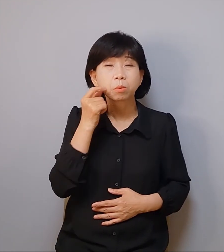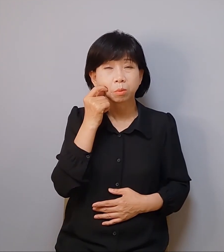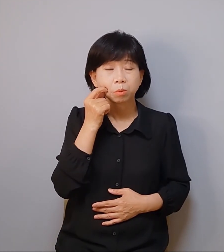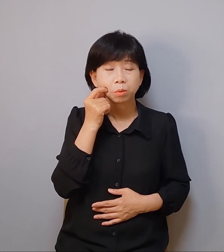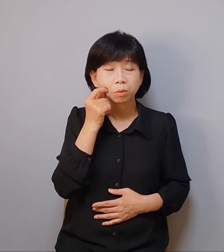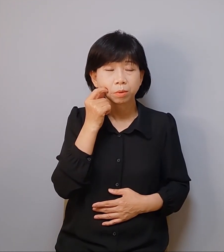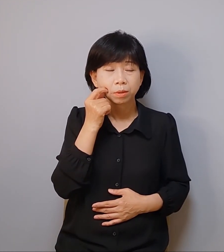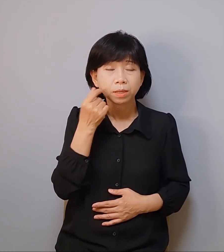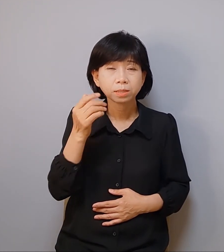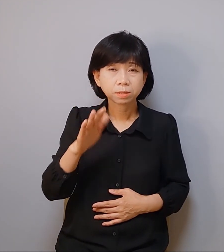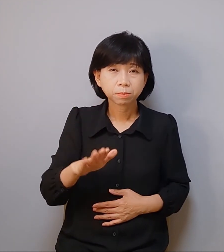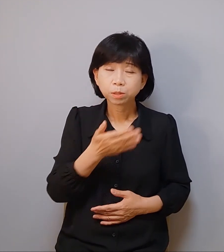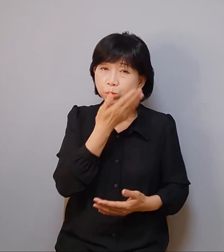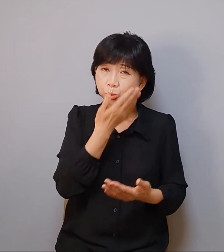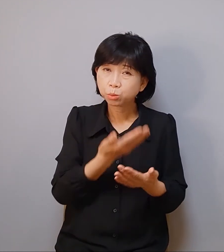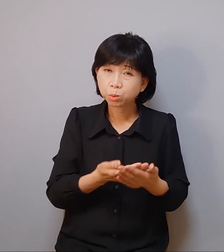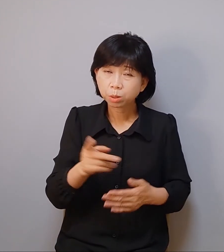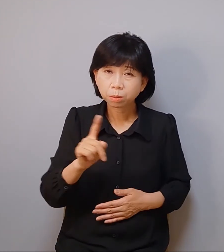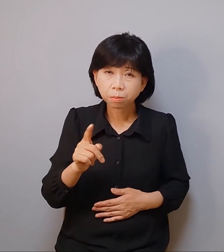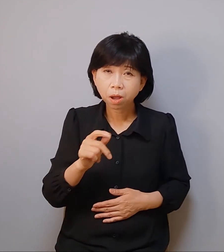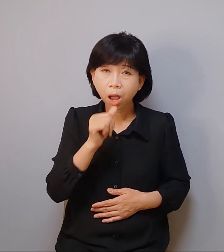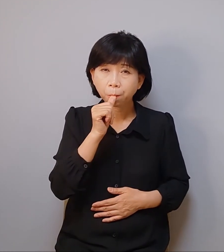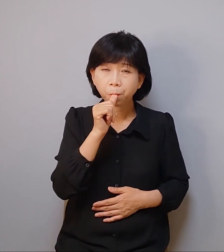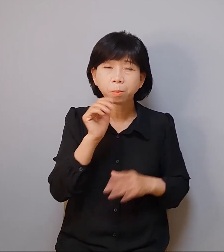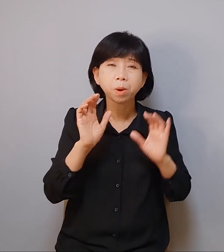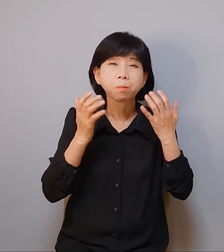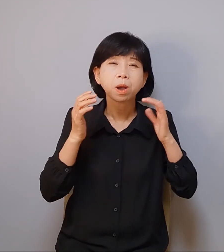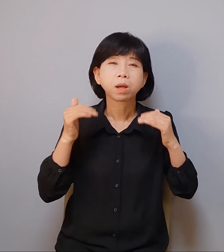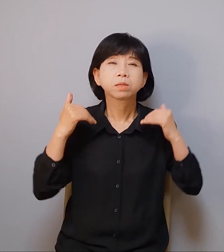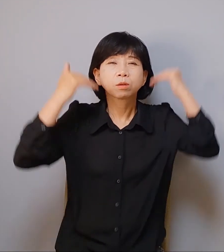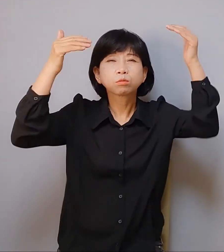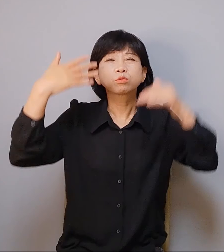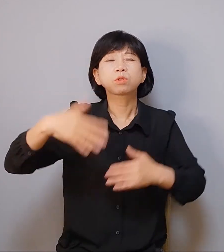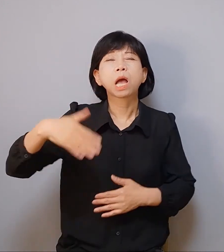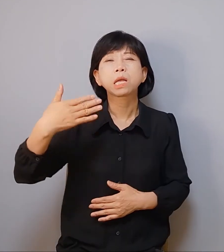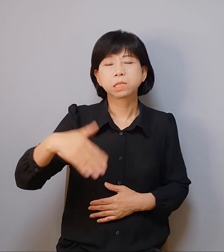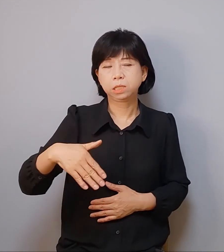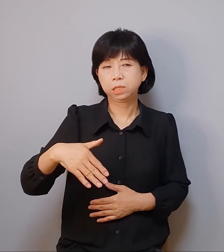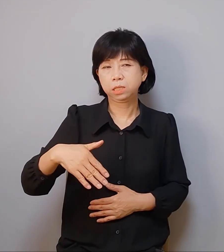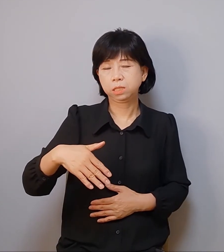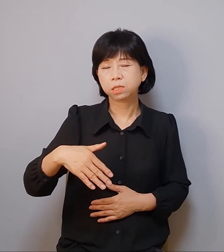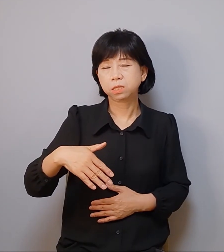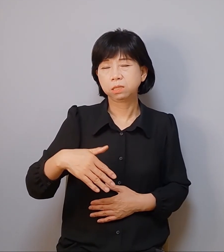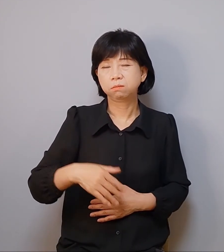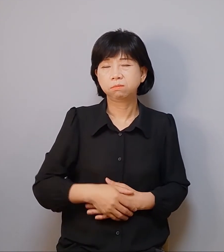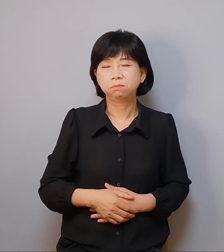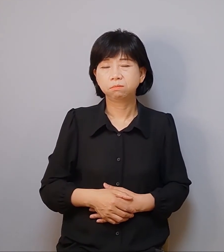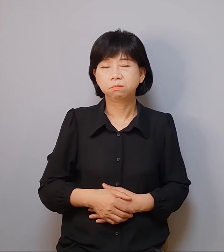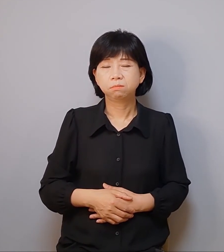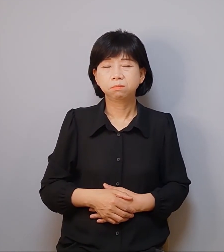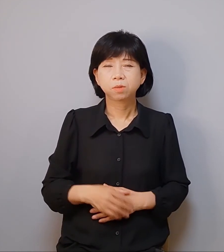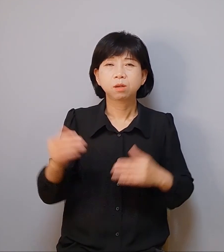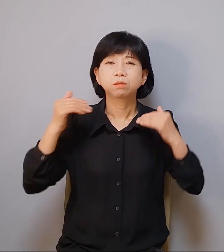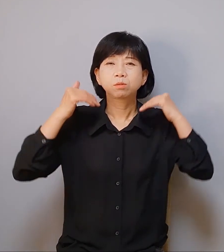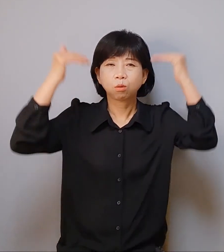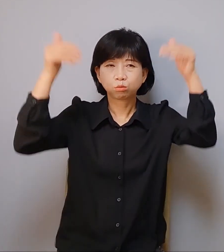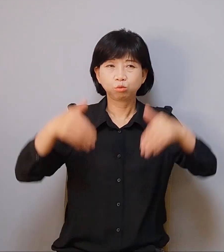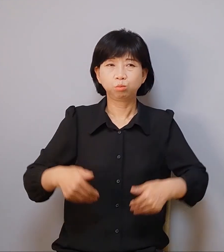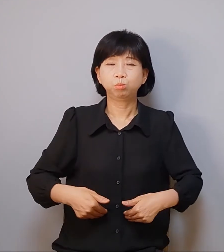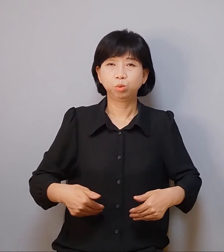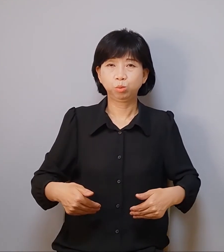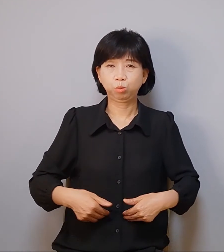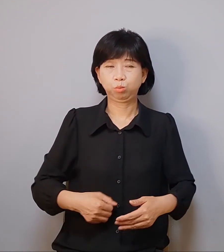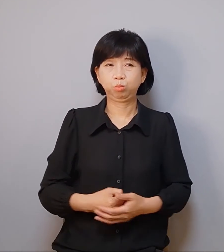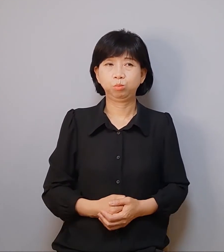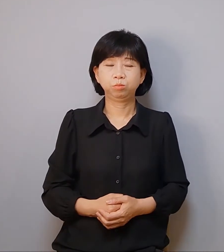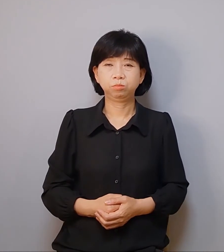있어요. 여러분, 우리가 성숙되어져야 될 줄 믿습니다. 여호수아 24장 15절 말씀 한